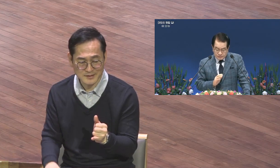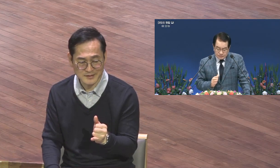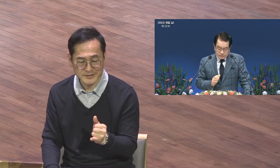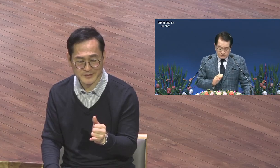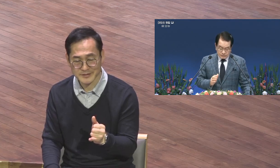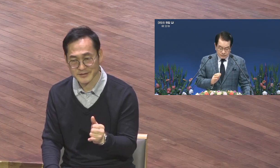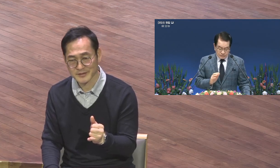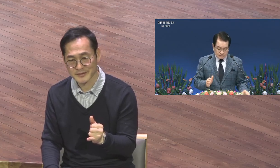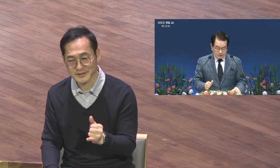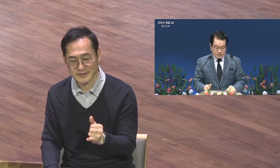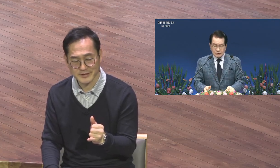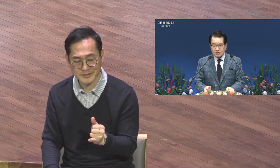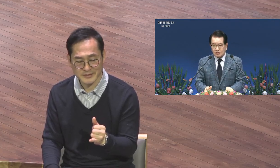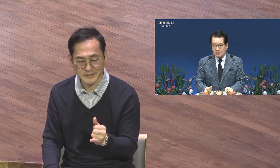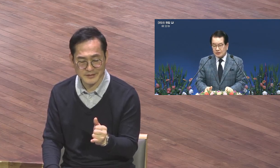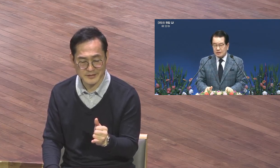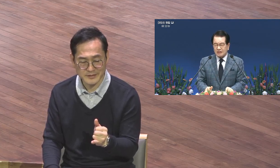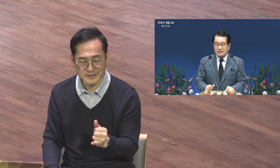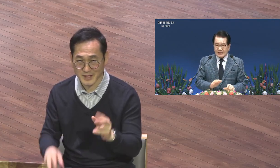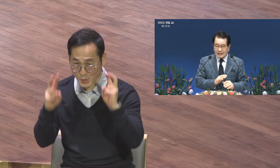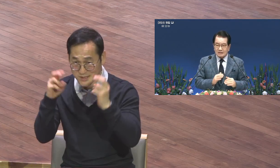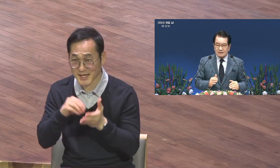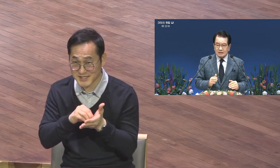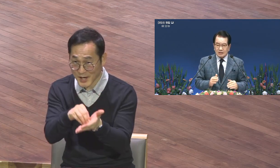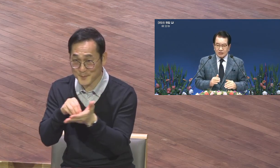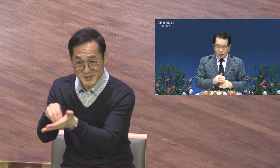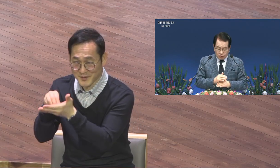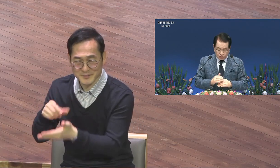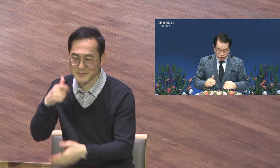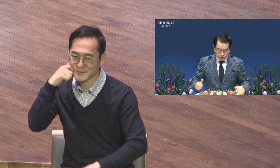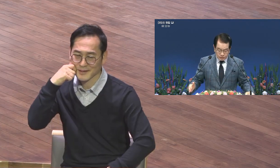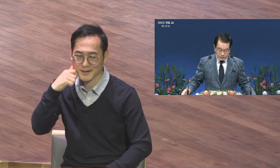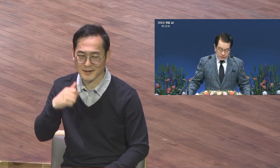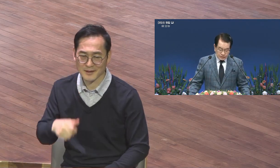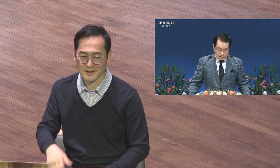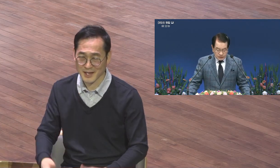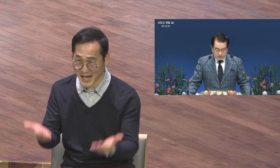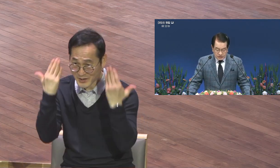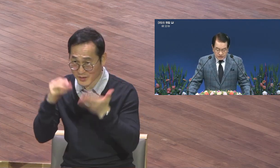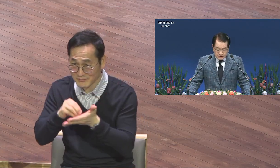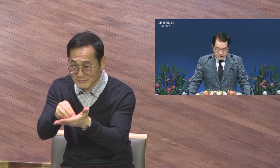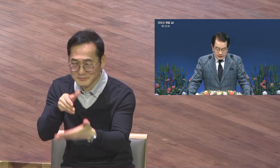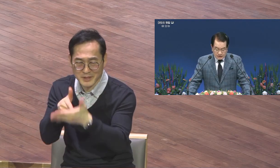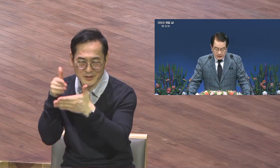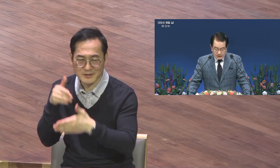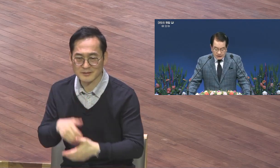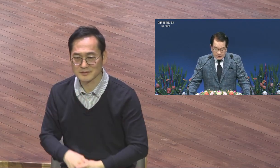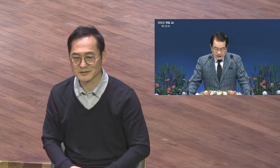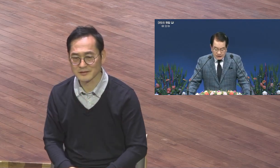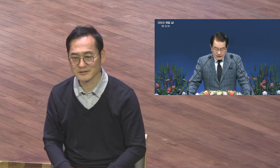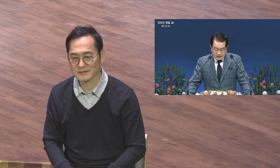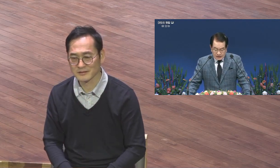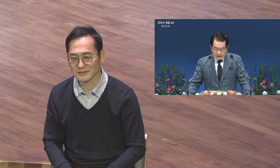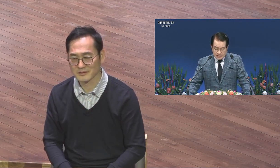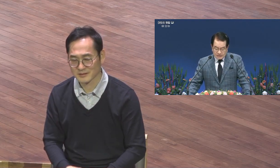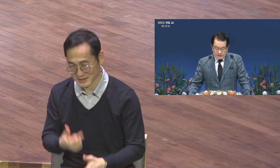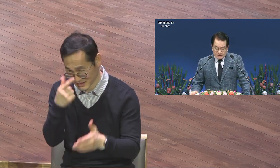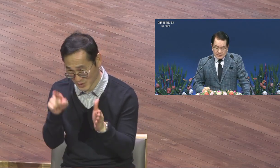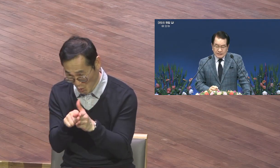취업 뭐 직종별 제한 교육 이런 것이 상당히